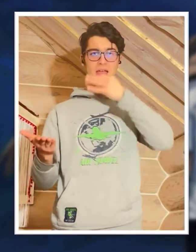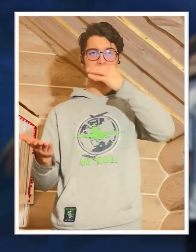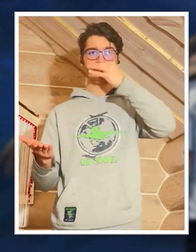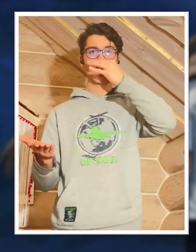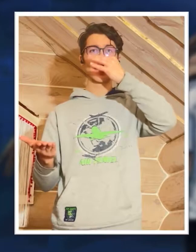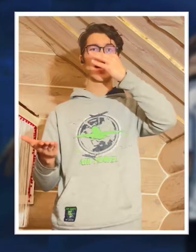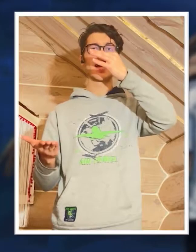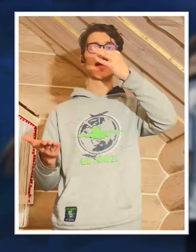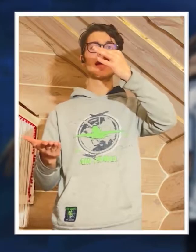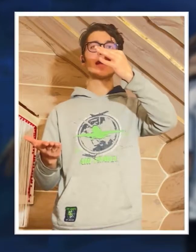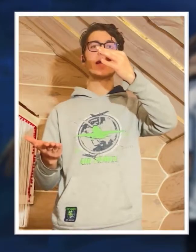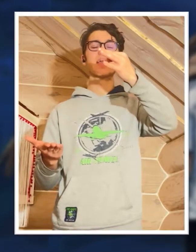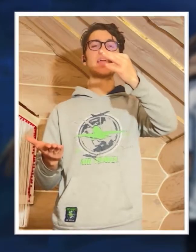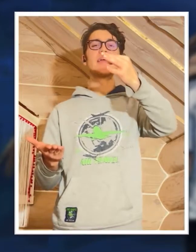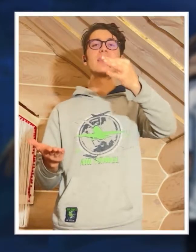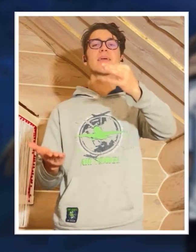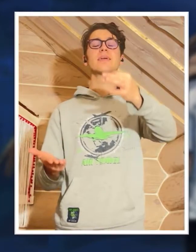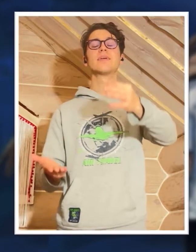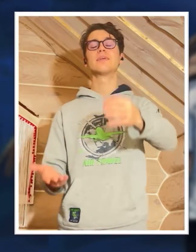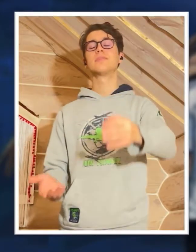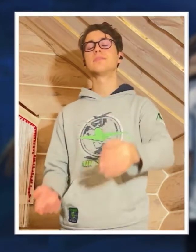Оставил мне